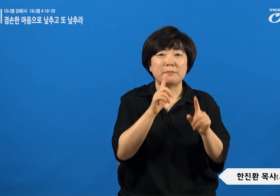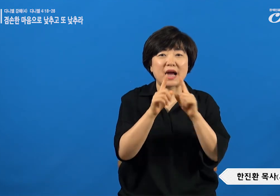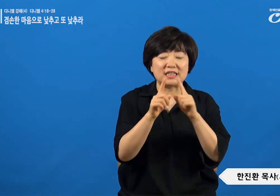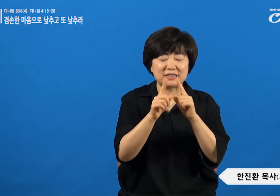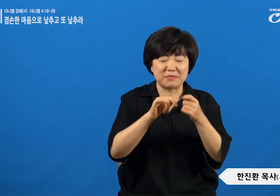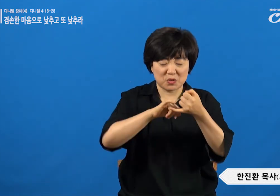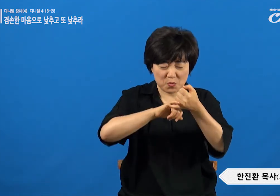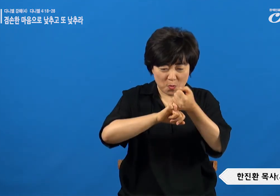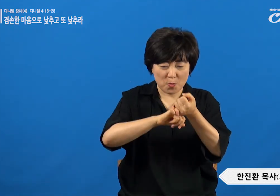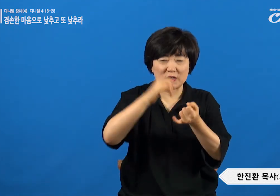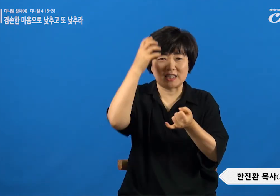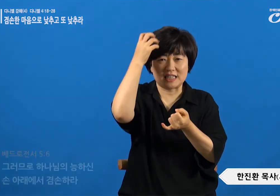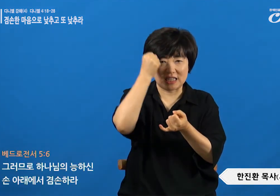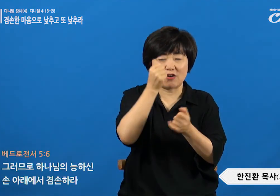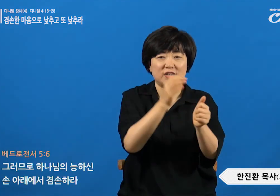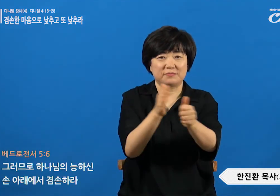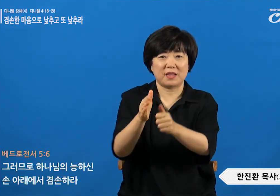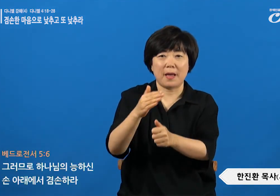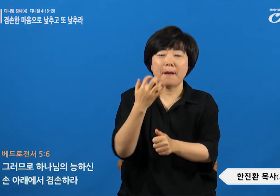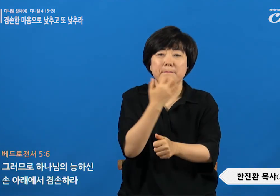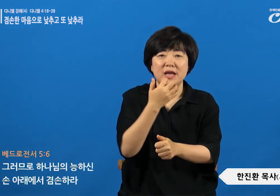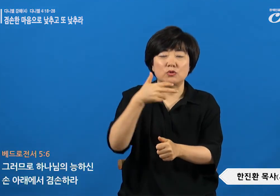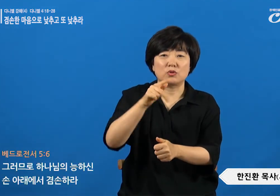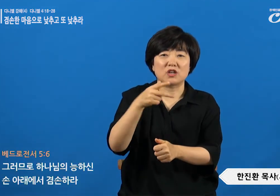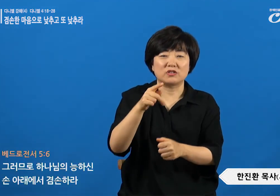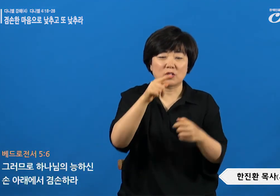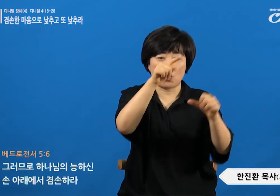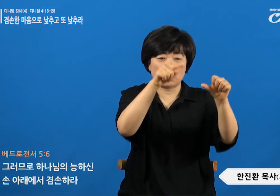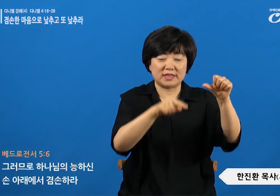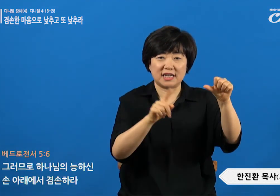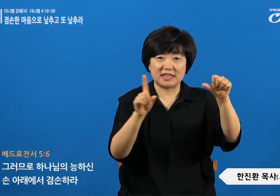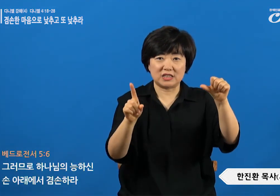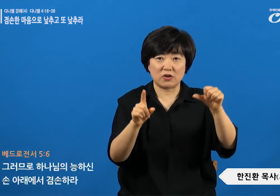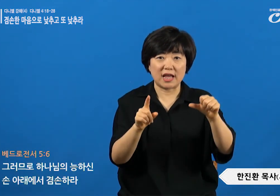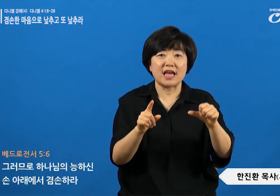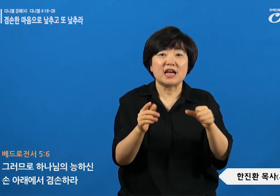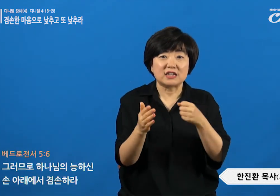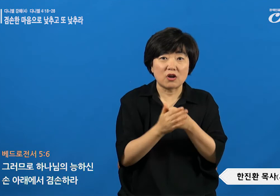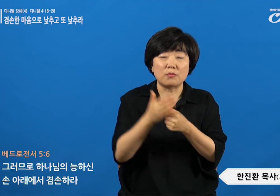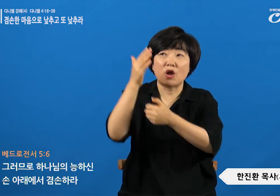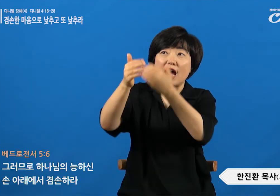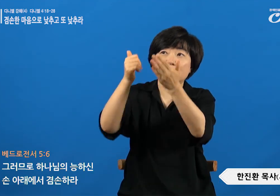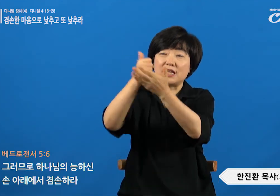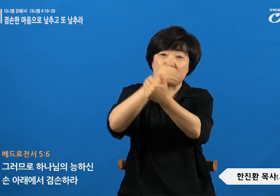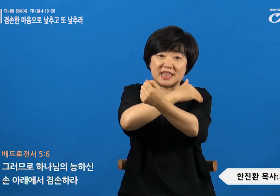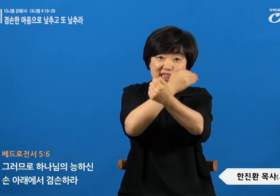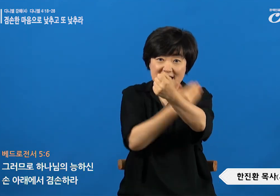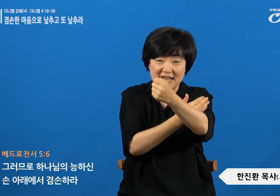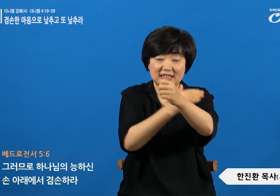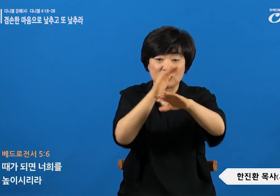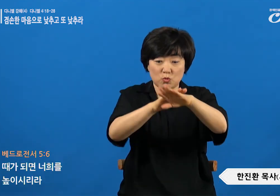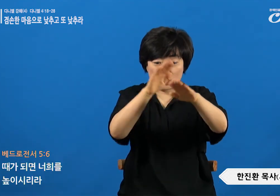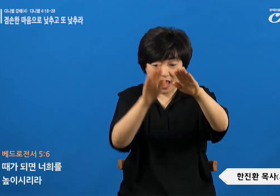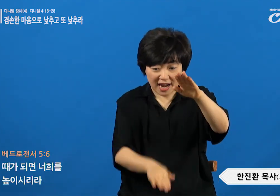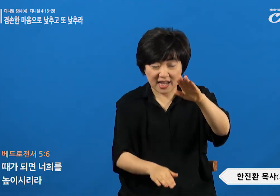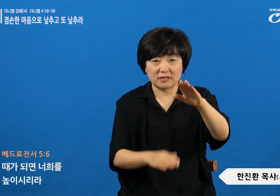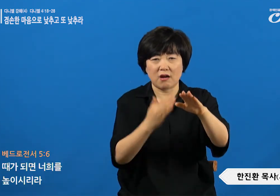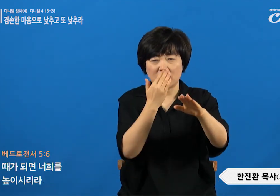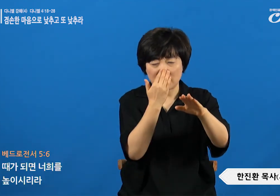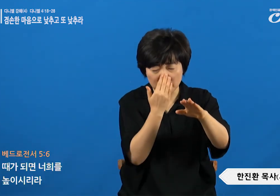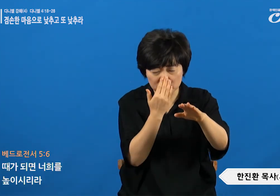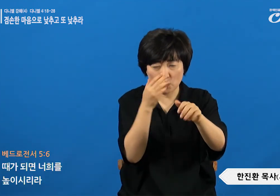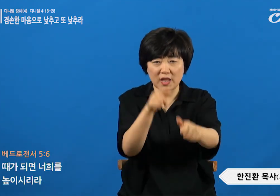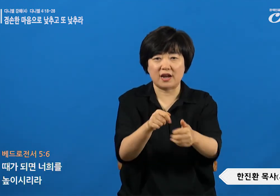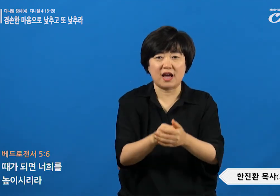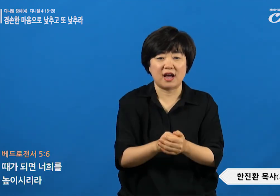오늘 이 말씀을 꼭 기억하십시오. 베드로전서 5장 6절에 그러므로 하나님의 능하신 손 아래에서 겸손하라.